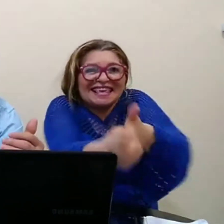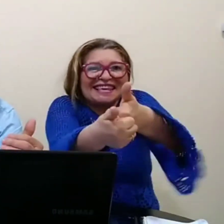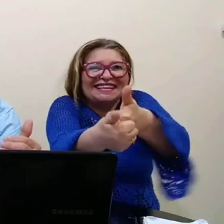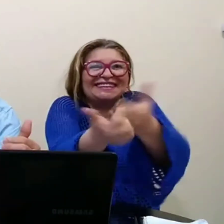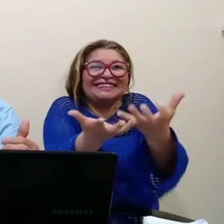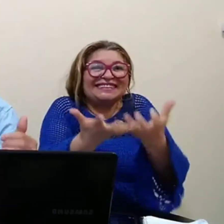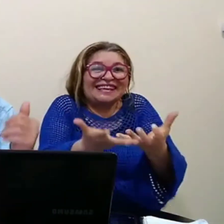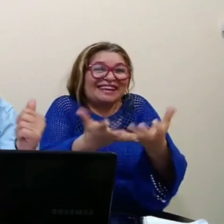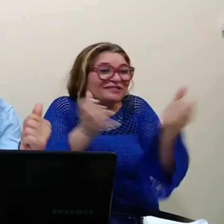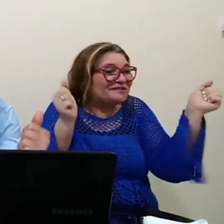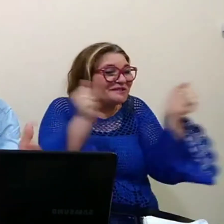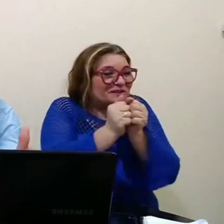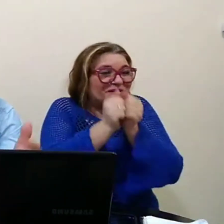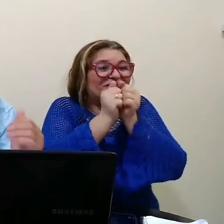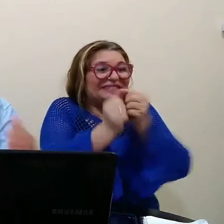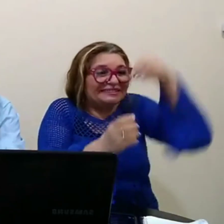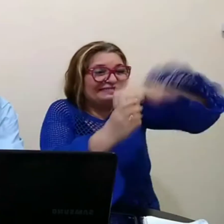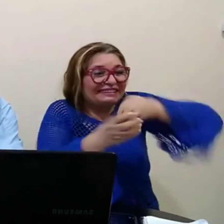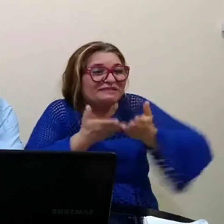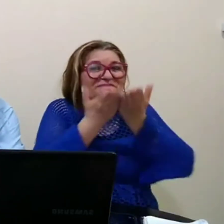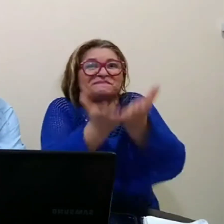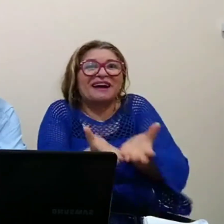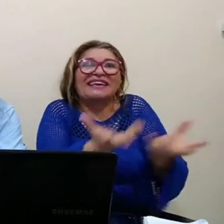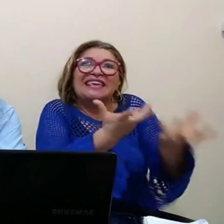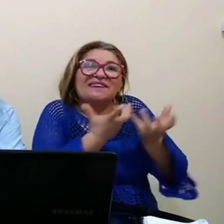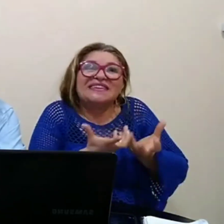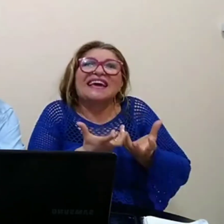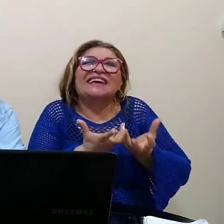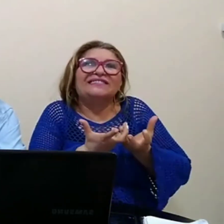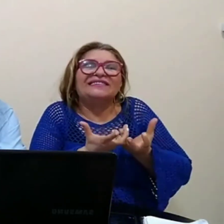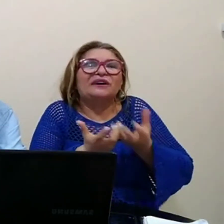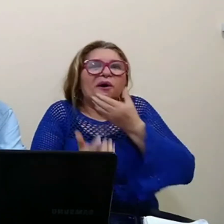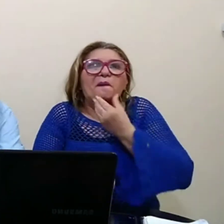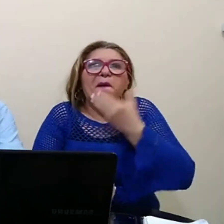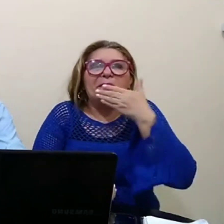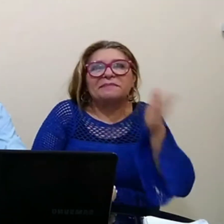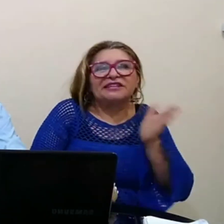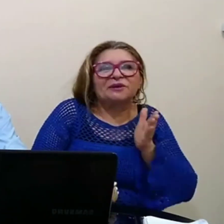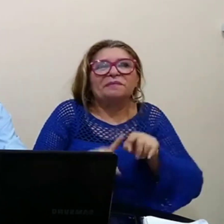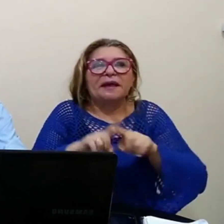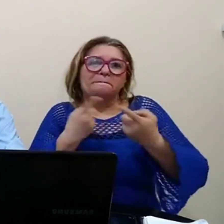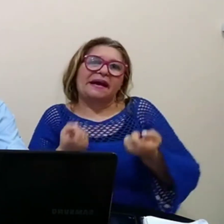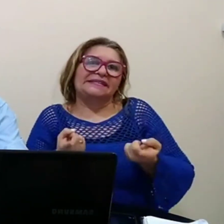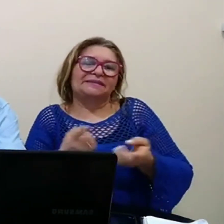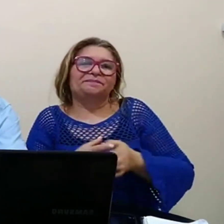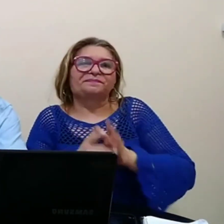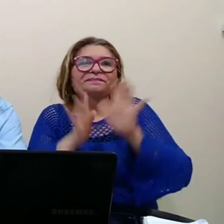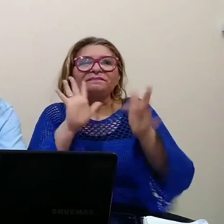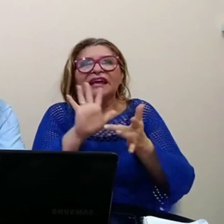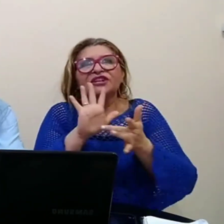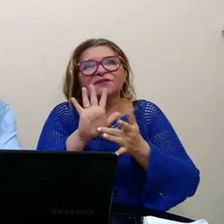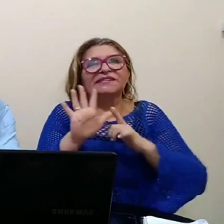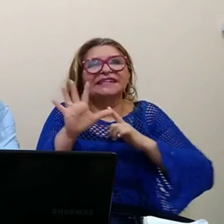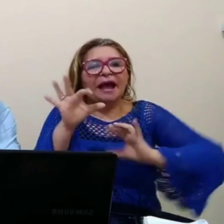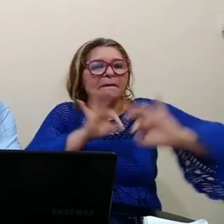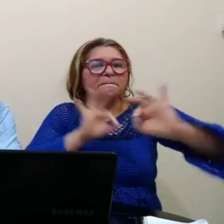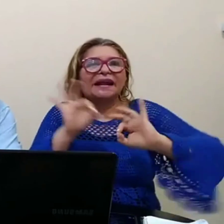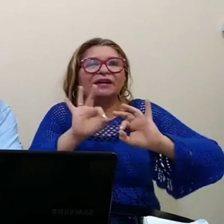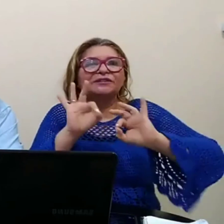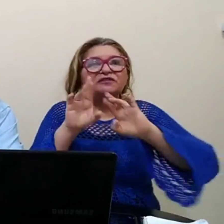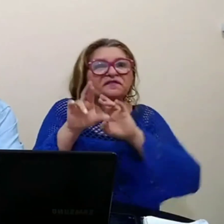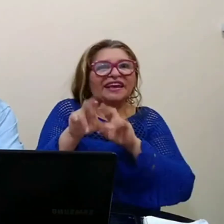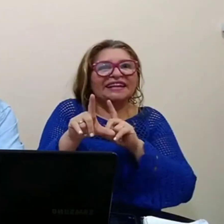eu quero andar com o Senhor, por onde o Senhor for eu vou. Mas sabe de uma coisa? Jesus tinha planos melhores